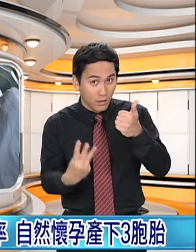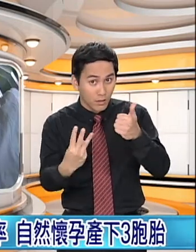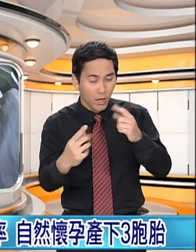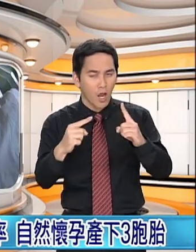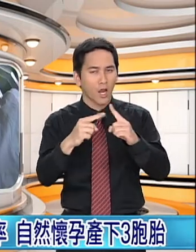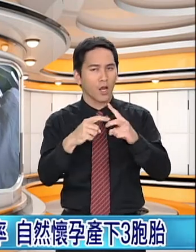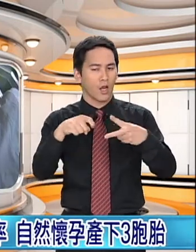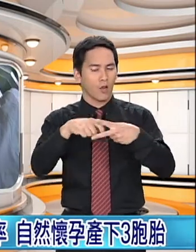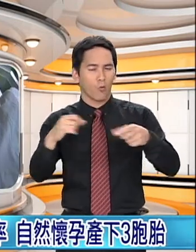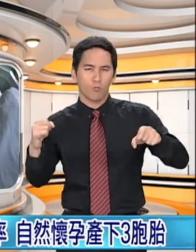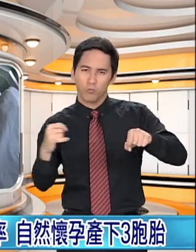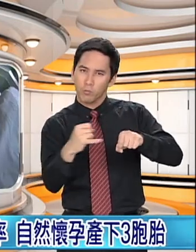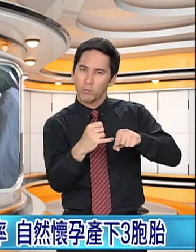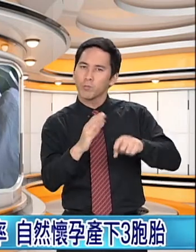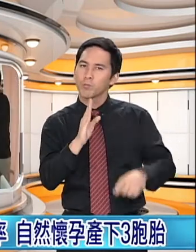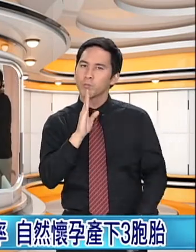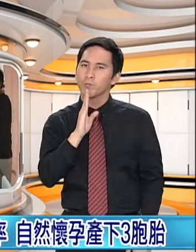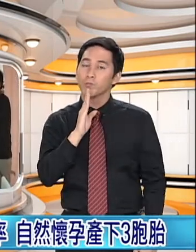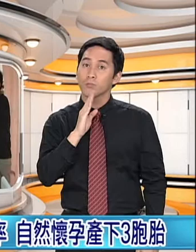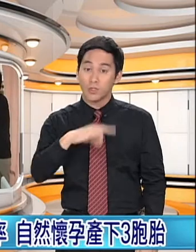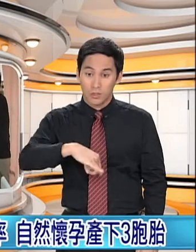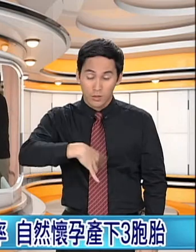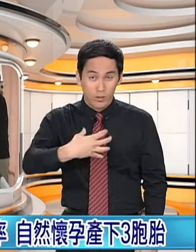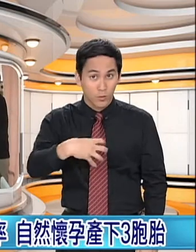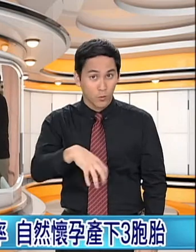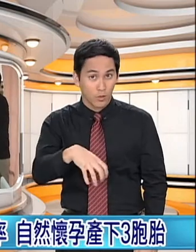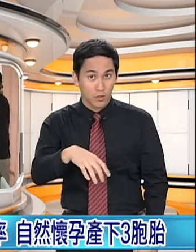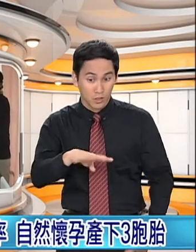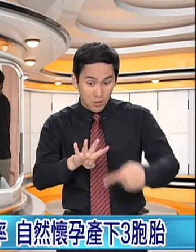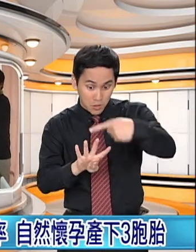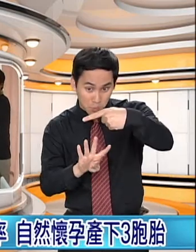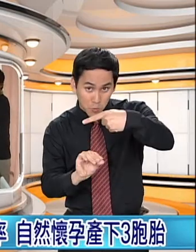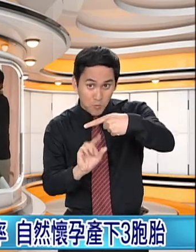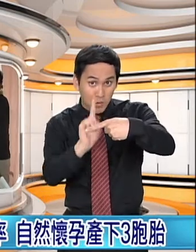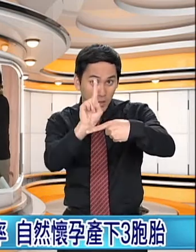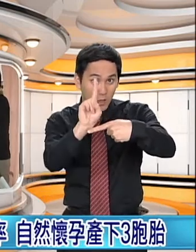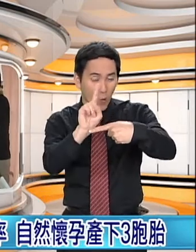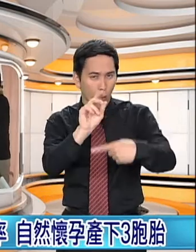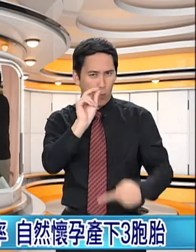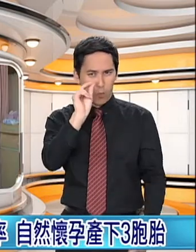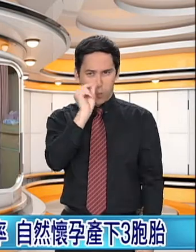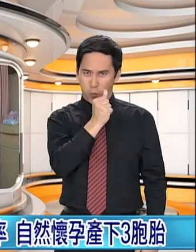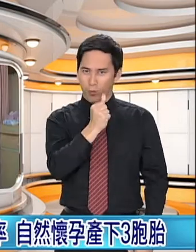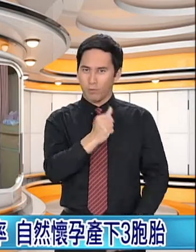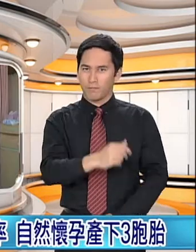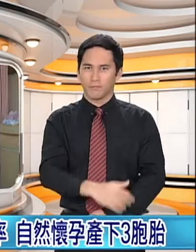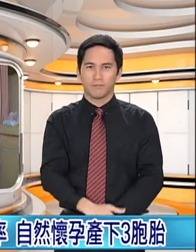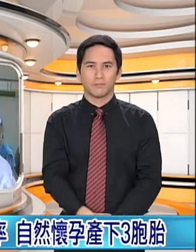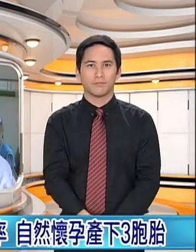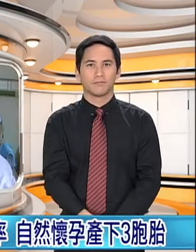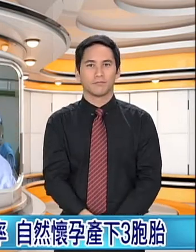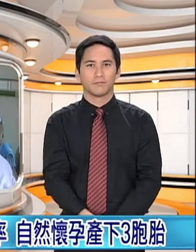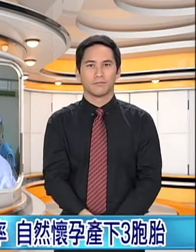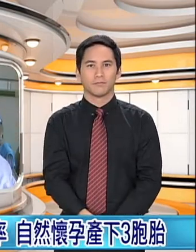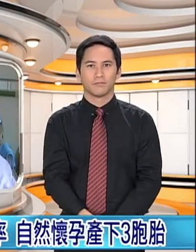上3胞胎都是人工受孕，而这一种自然怀孕的几率只有1/4。